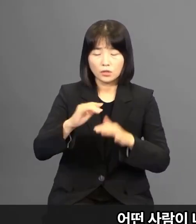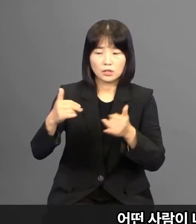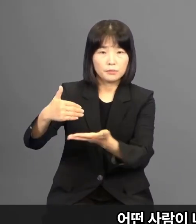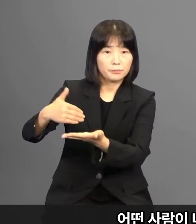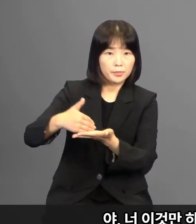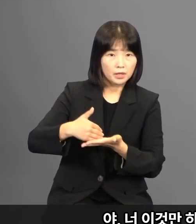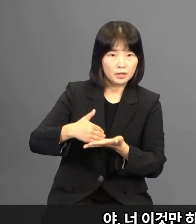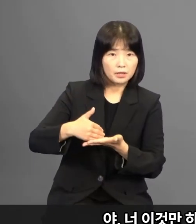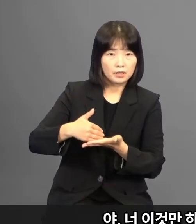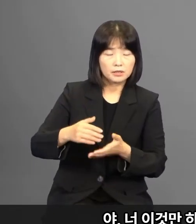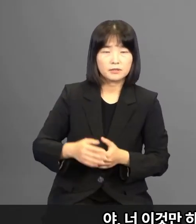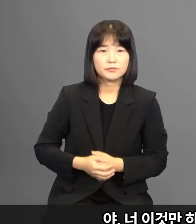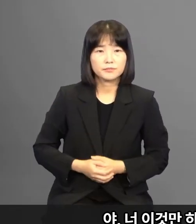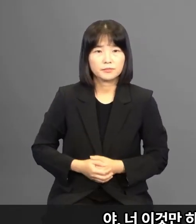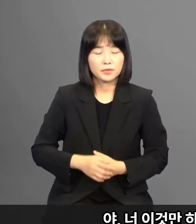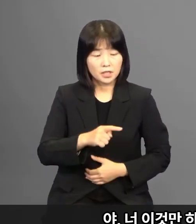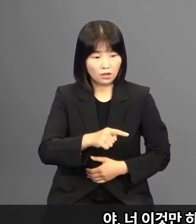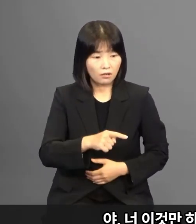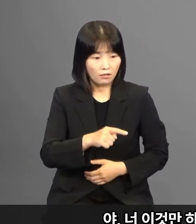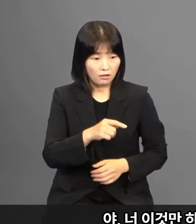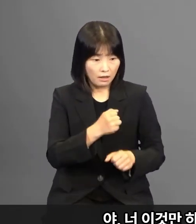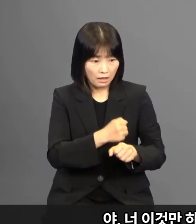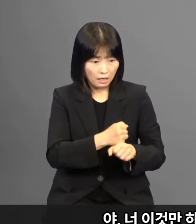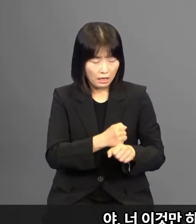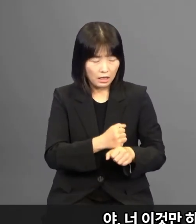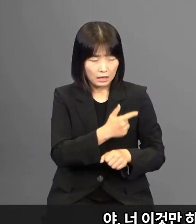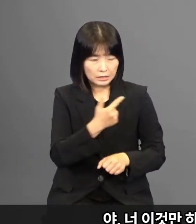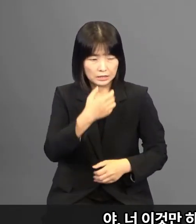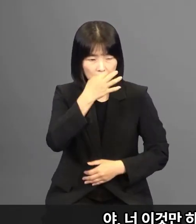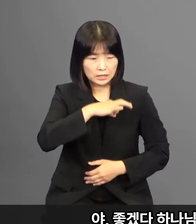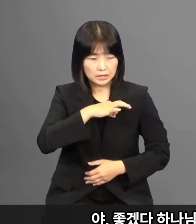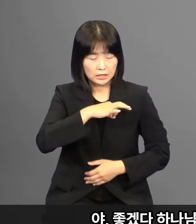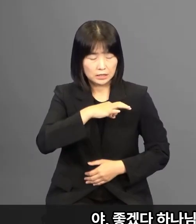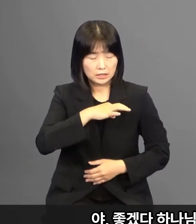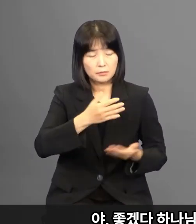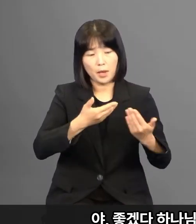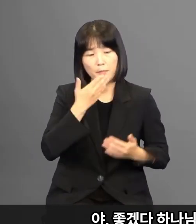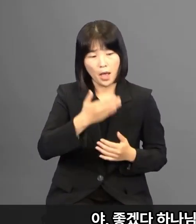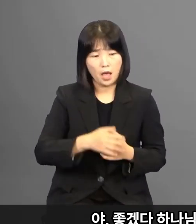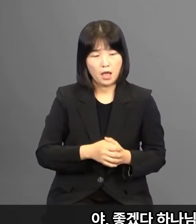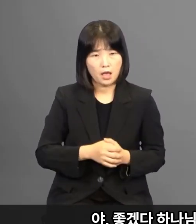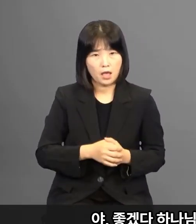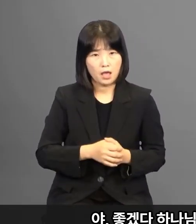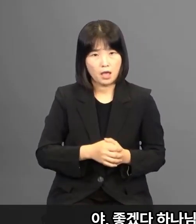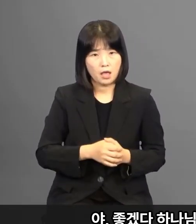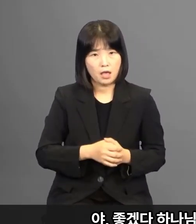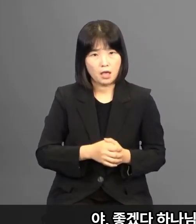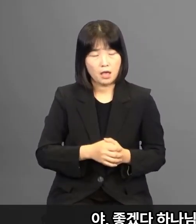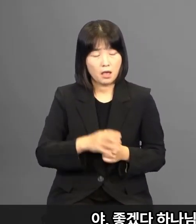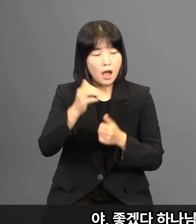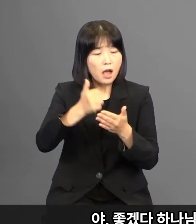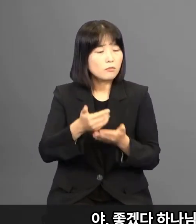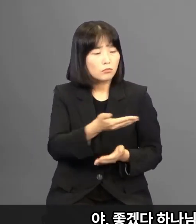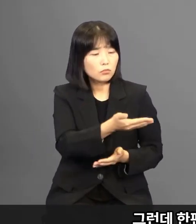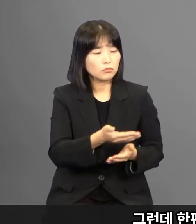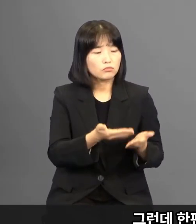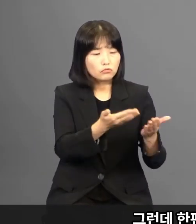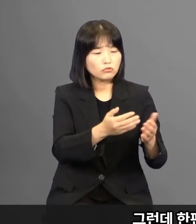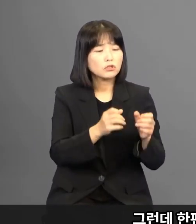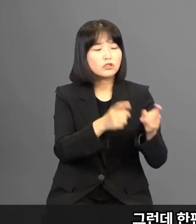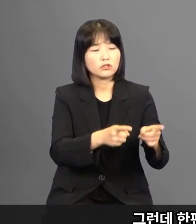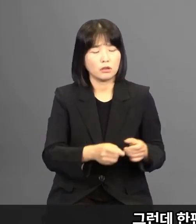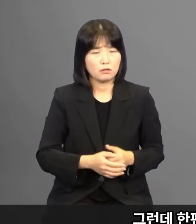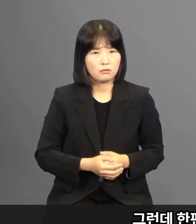겁니다. 야, 너 이것만 하면 큰 이익을 취할 수가 있어. 야, 좋겠다. 하나님이 내게 주신 기회 같은 거야.